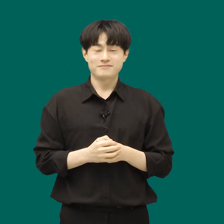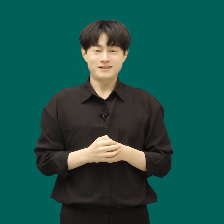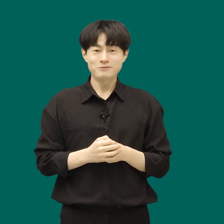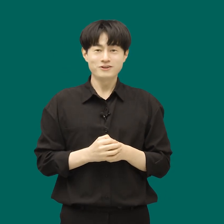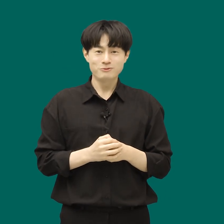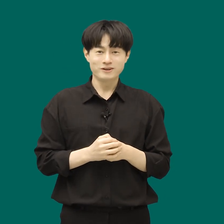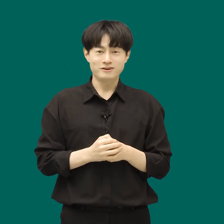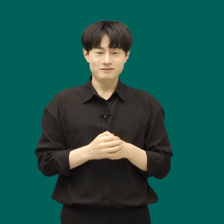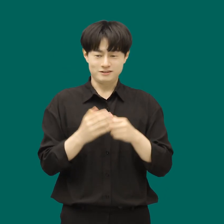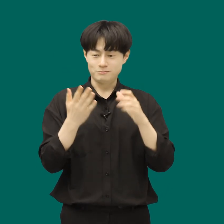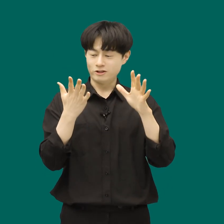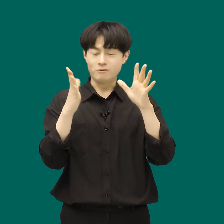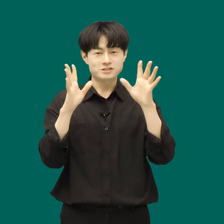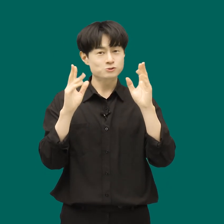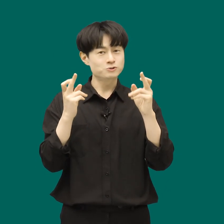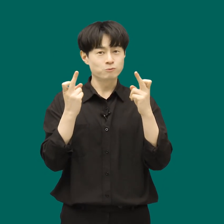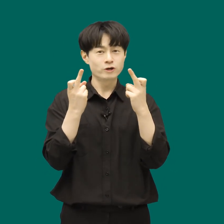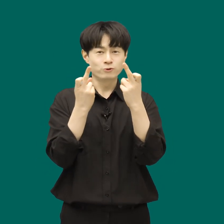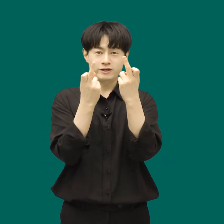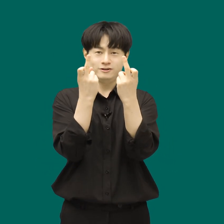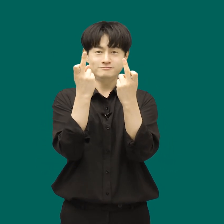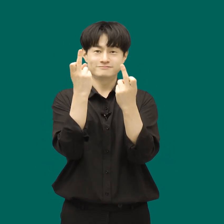한 번 더 해볼게요. 이번엔 엄지를 좀 접고 해볼게요.